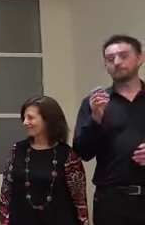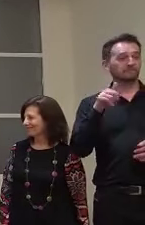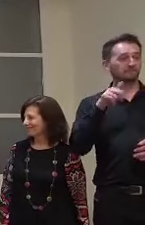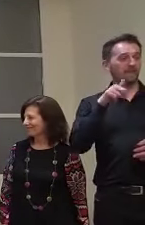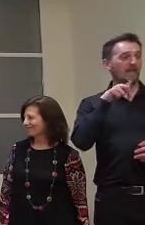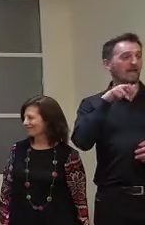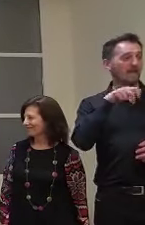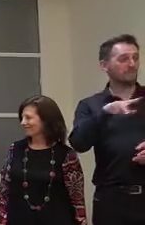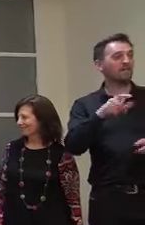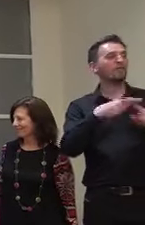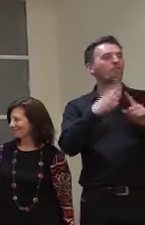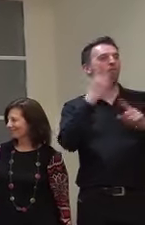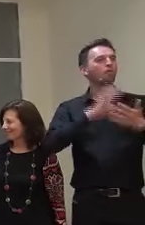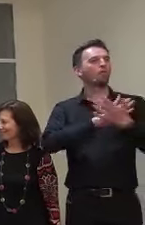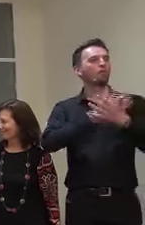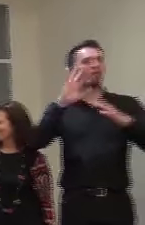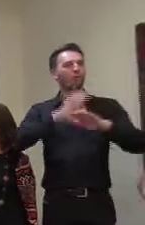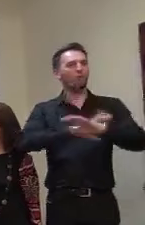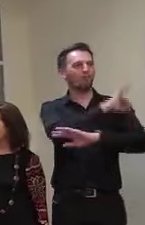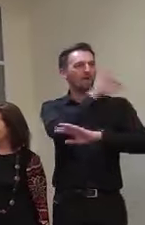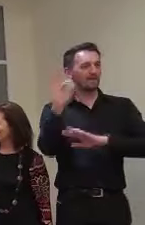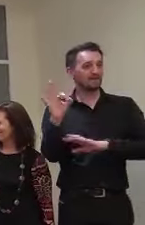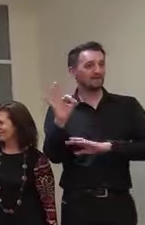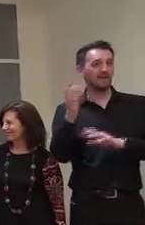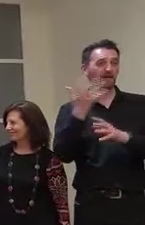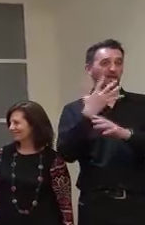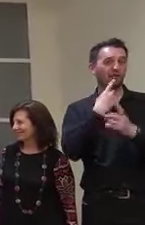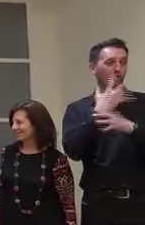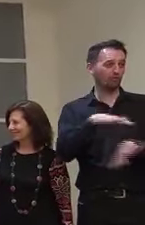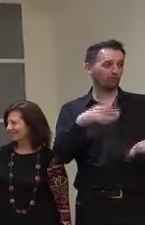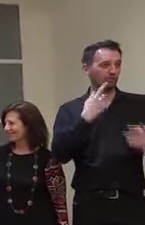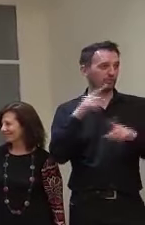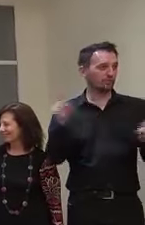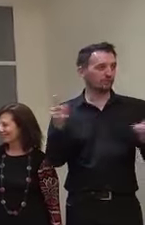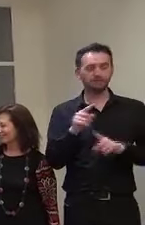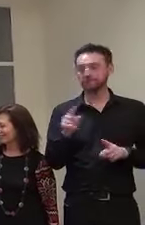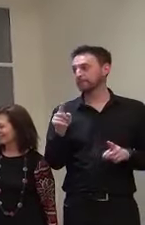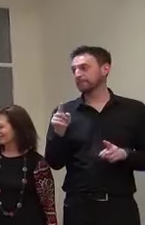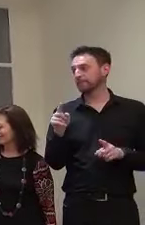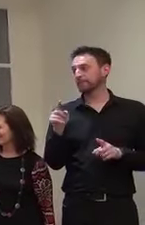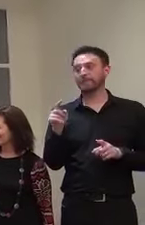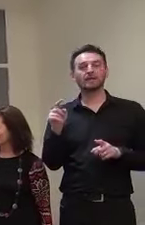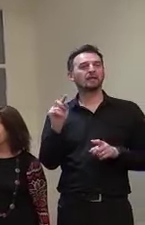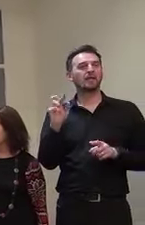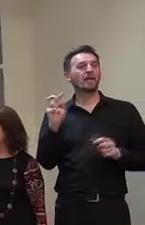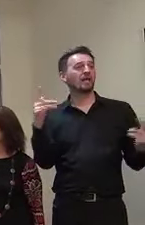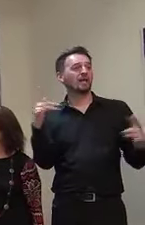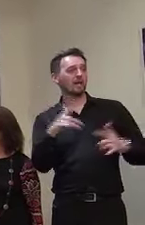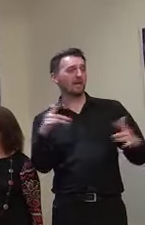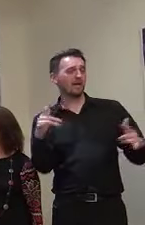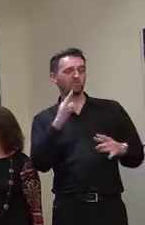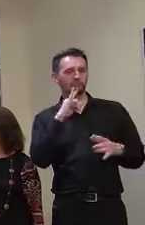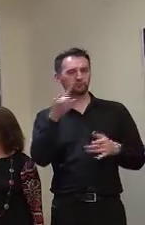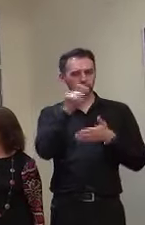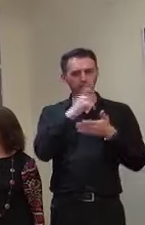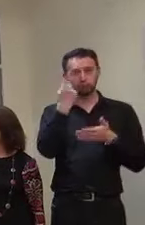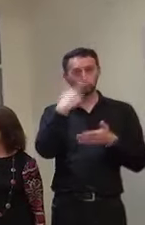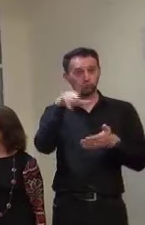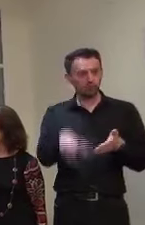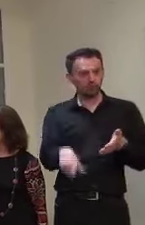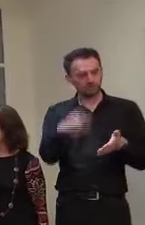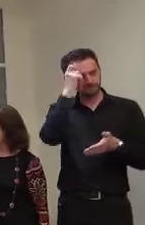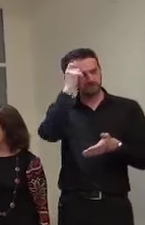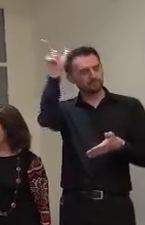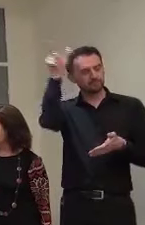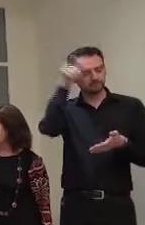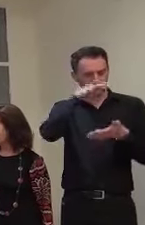formaba necesarios los chicos y el bar lo armaron ellos un chico lo